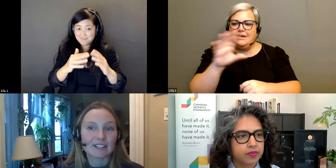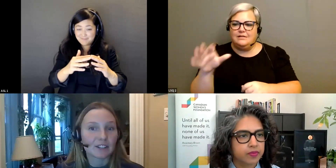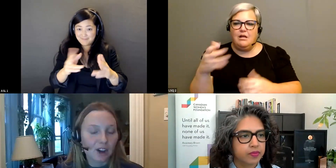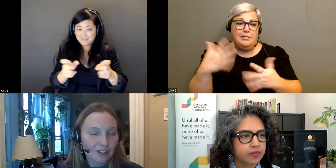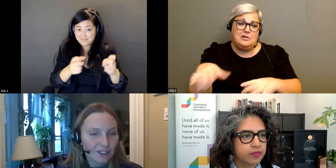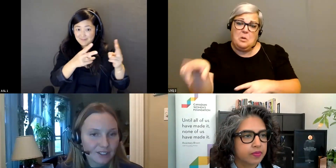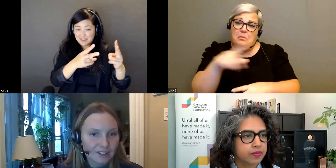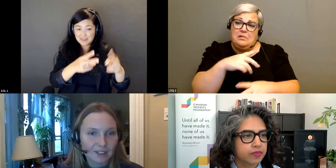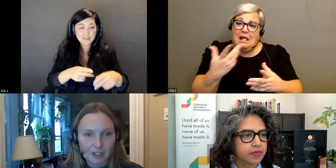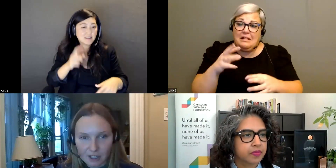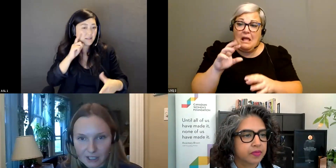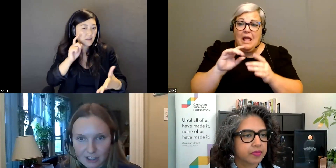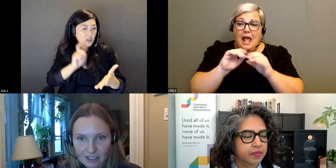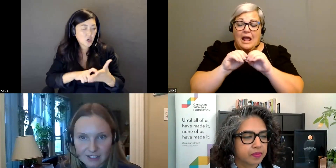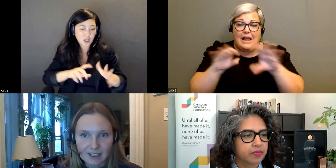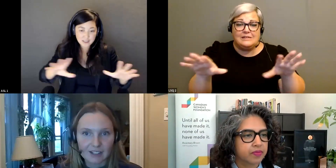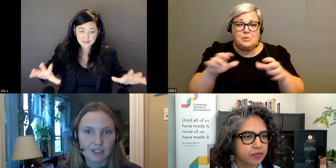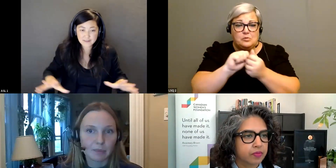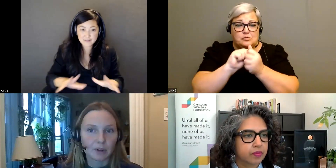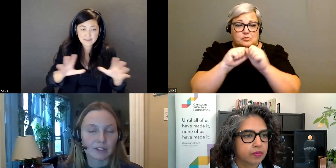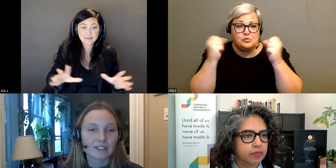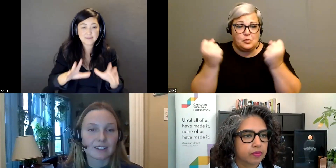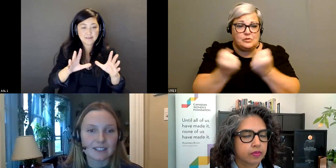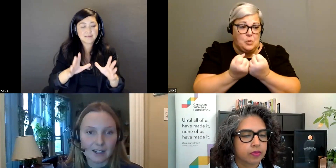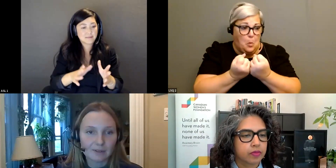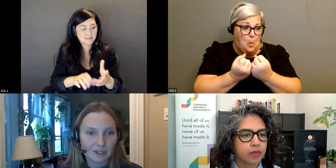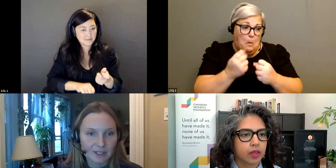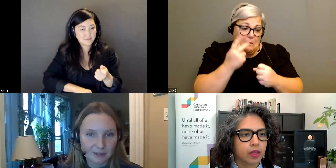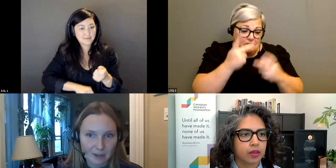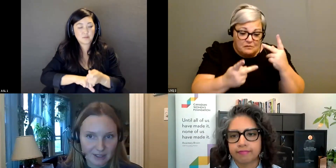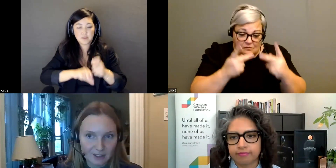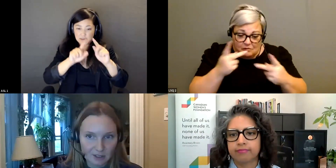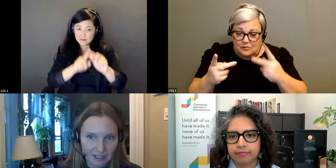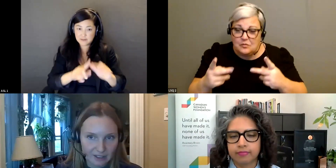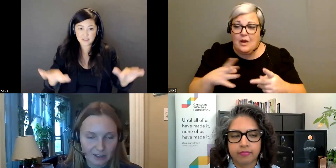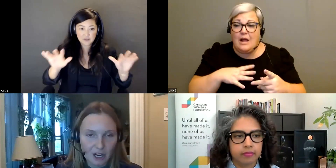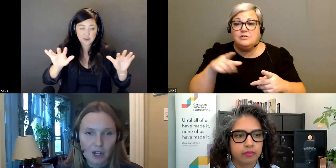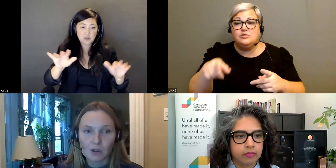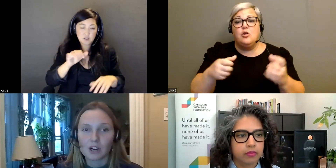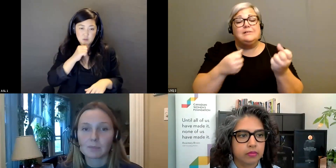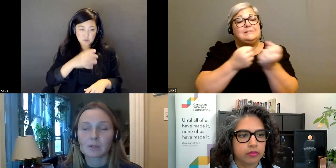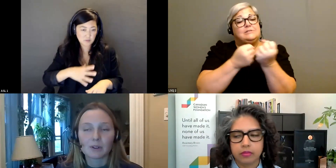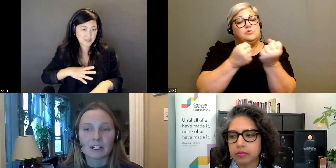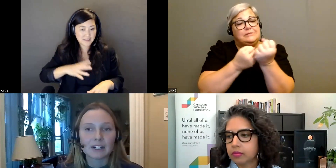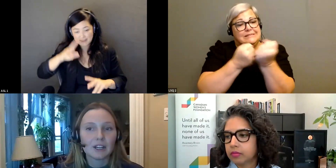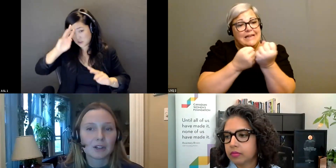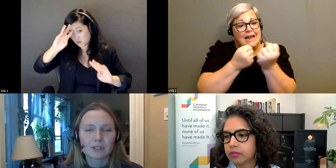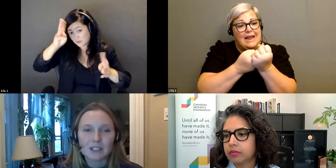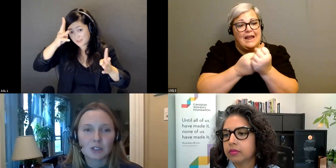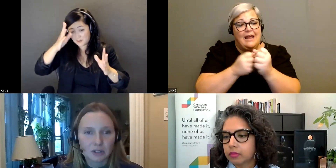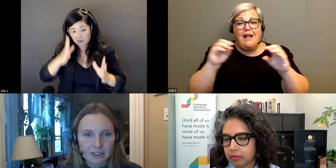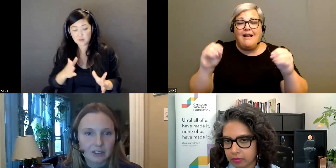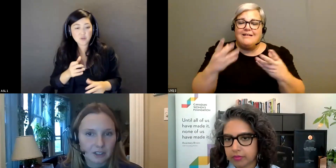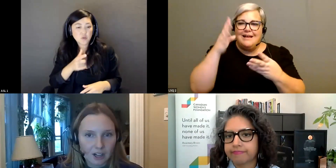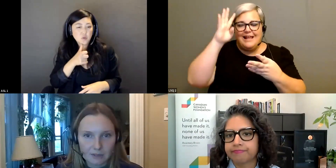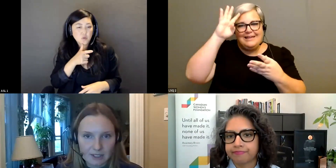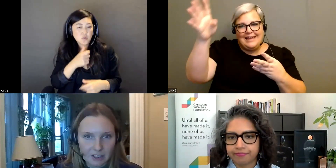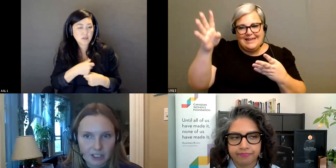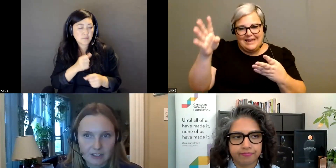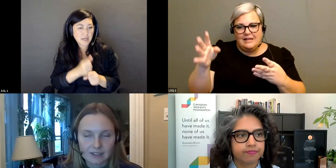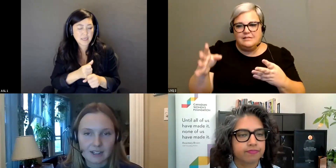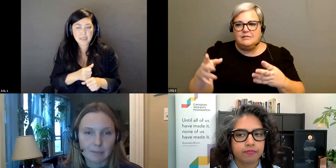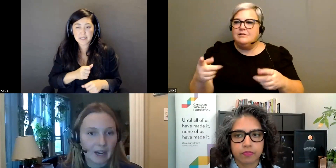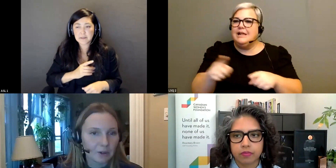réseaux sociaux, nous venons de le lancer. C'est un prix qui reconnaît, qui soutient et soutient des créatrices féministes qui